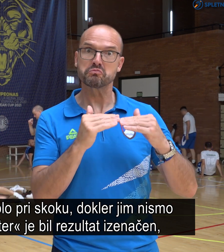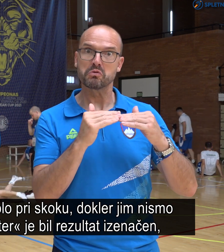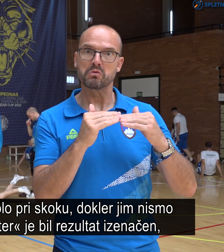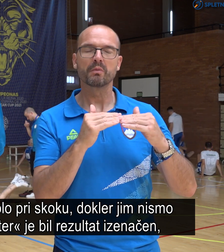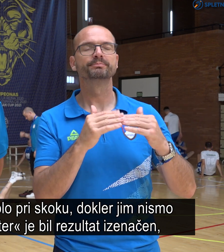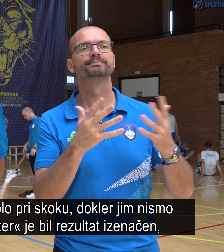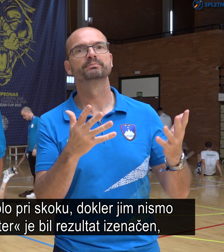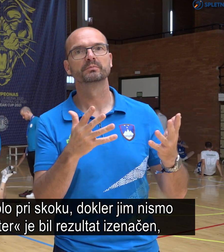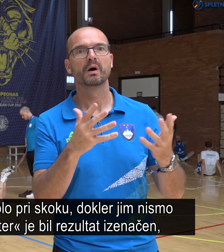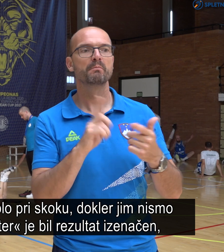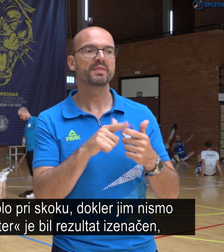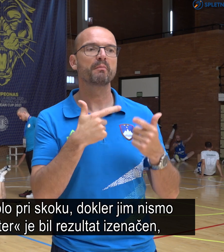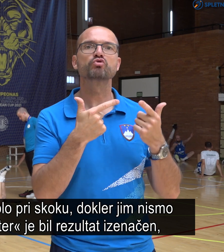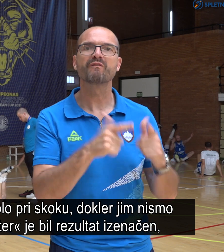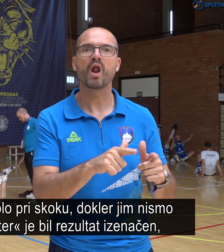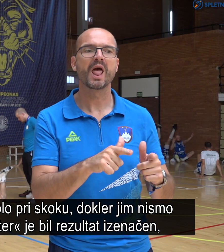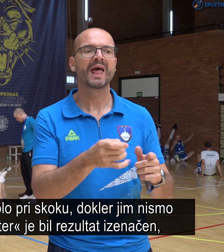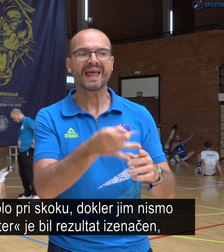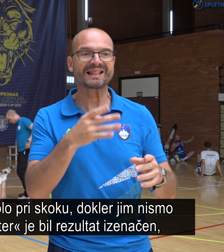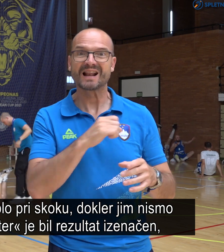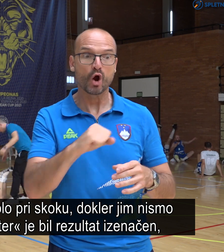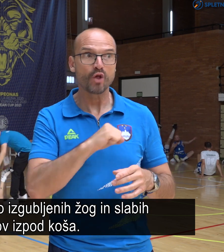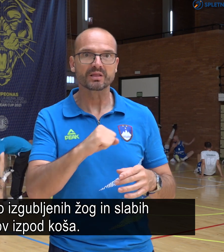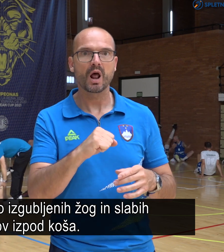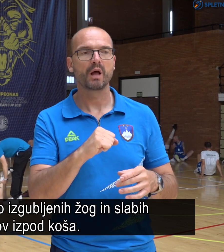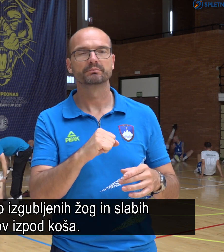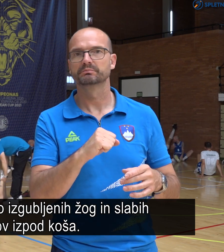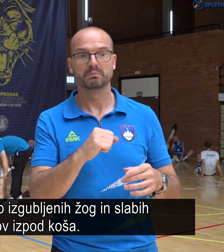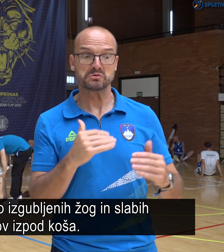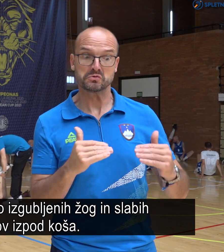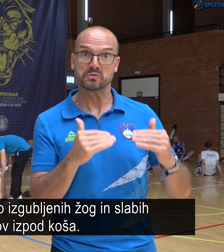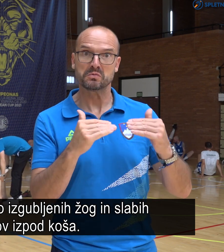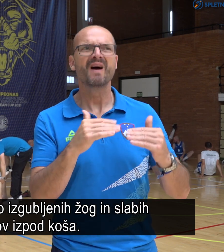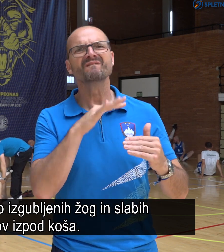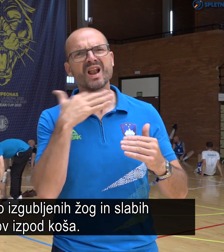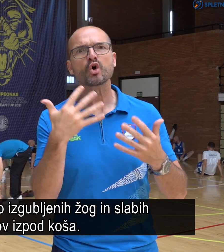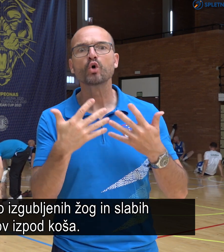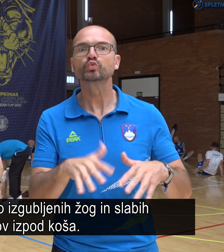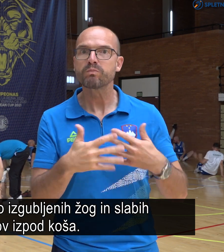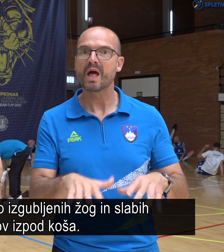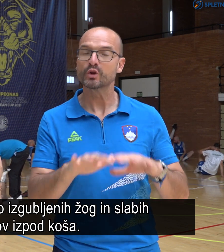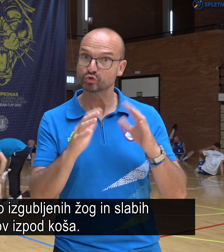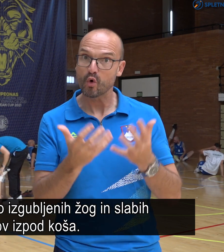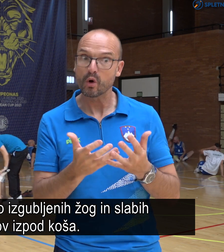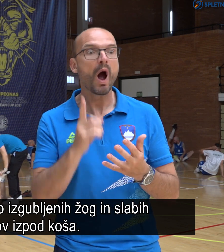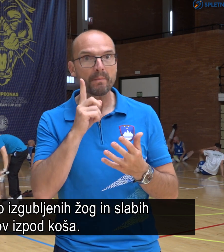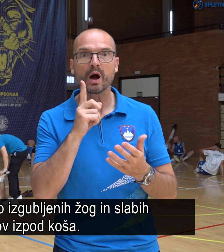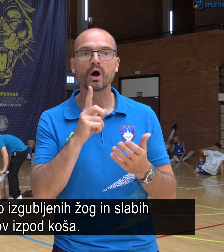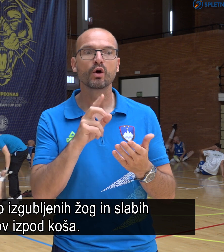dovoljevali hitrih konter, je bil rezultat izenačen. Sicer smo imeli veliko izgubljenih žog pa slabih zaključkov